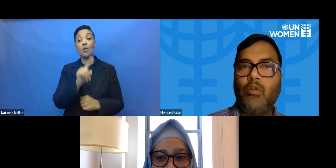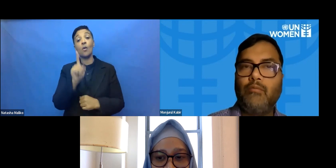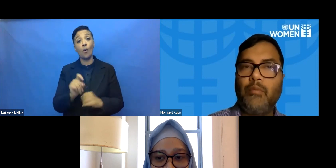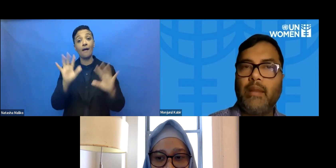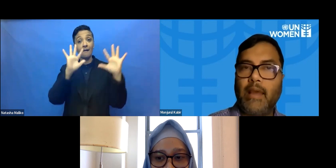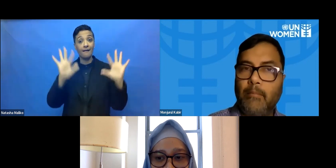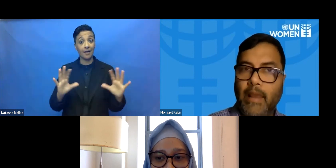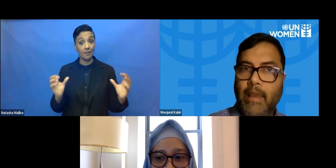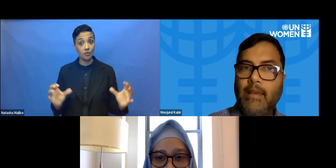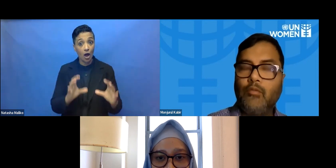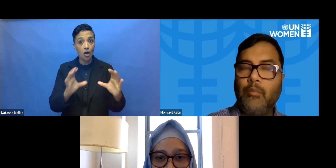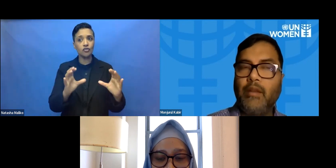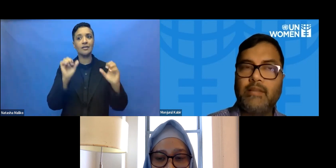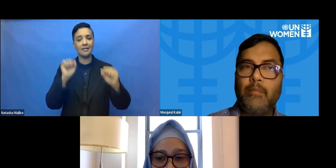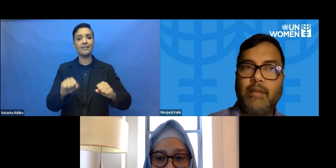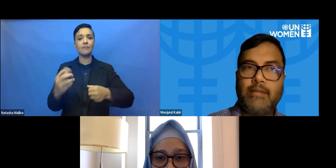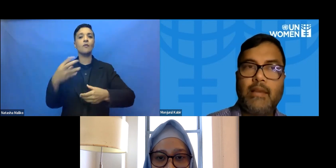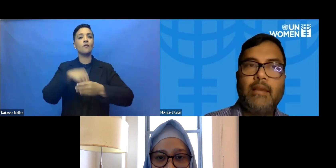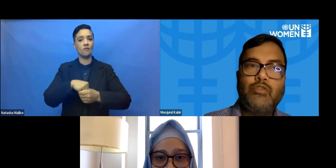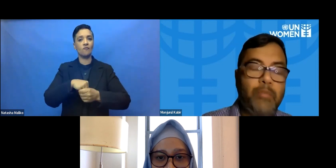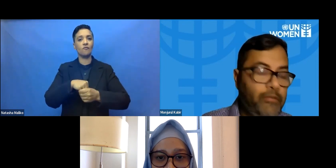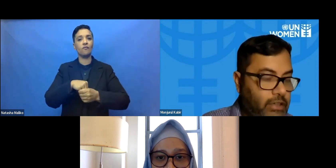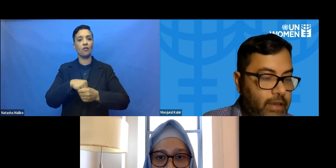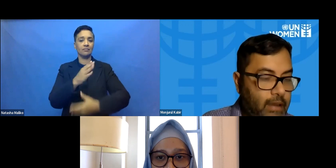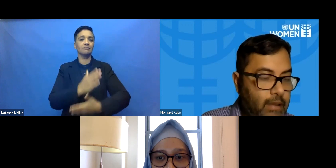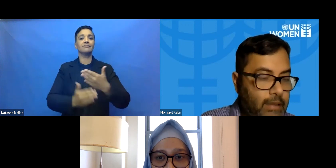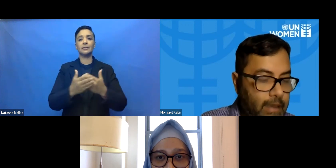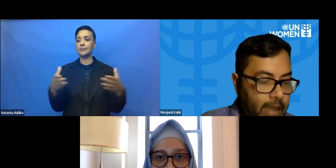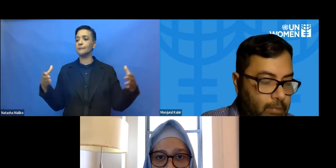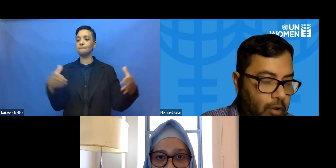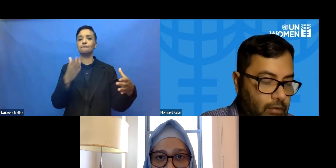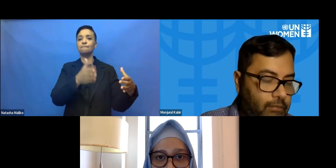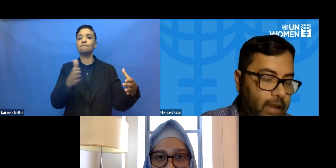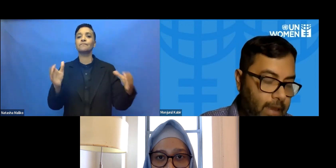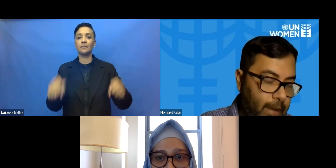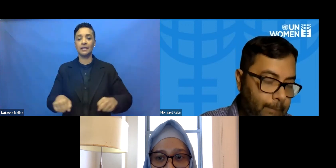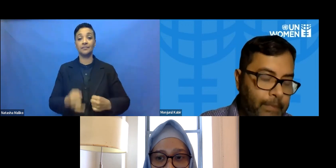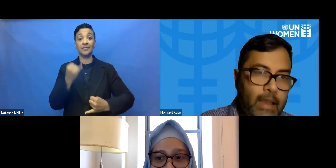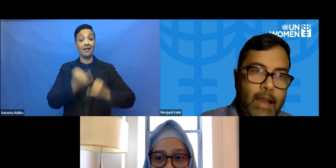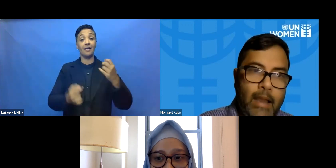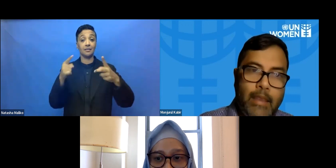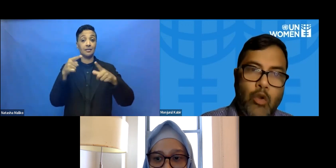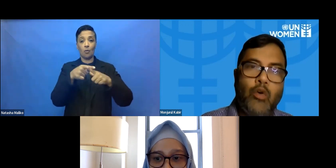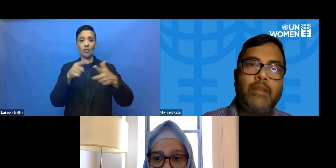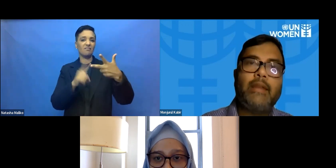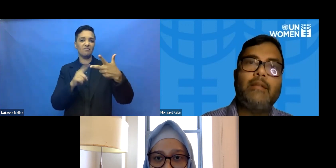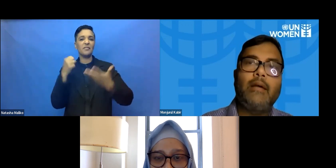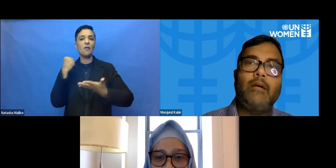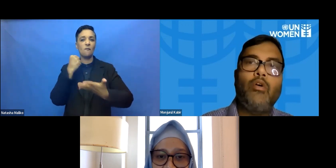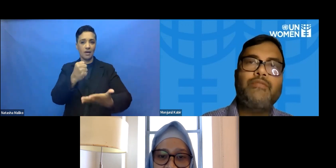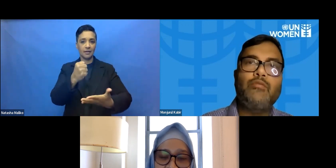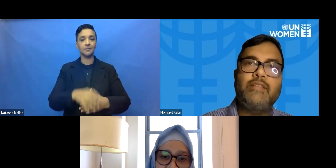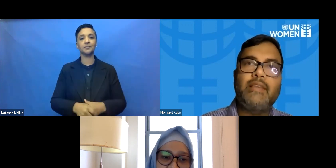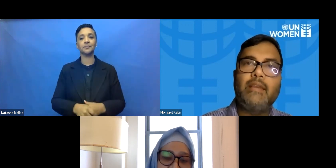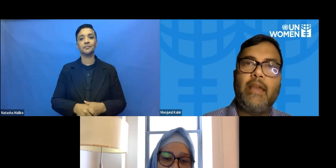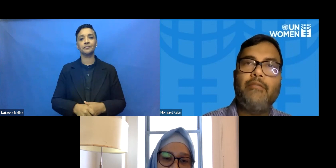faut que les actions climatiques et le rôle des femmes handicapées soient prises en compte par rapport au